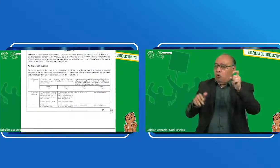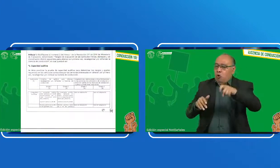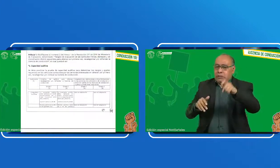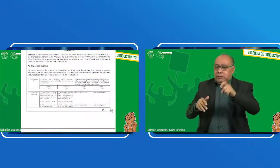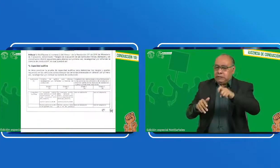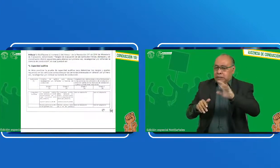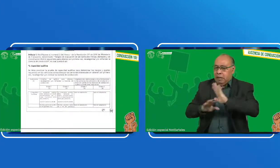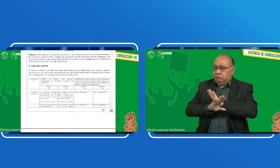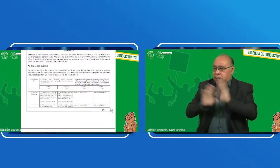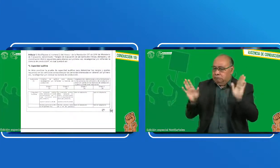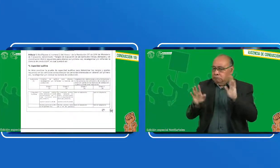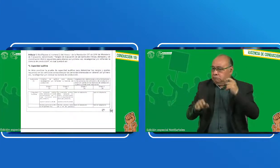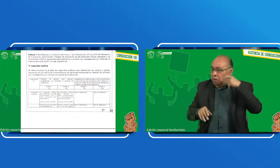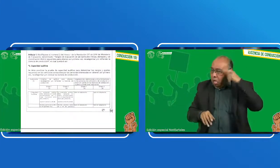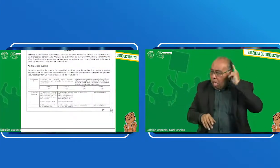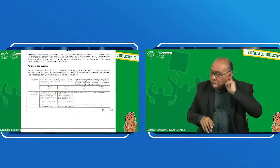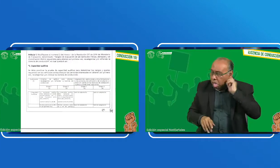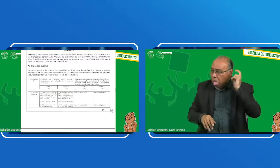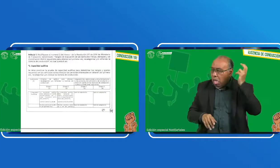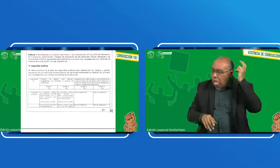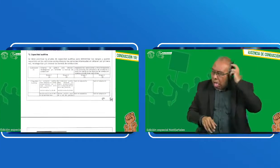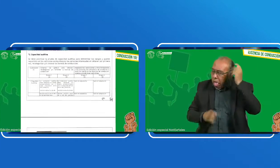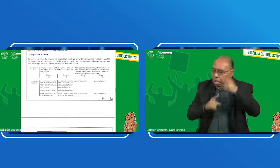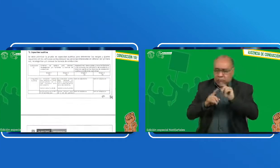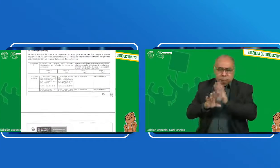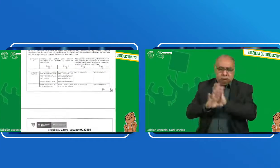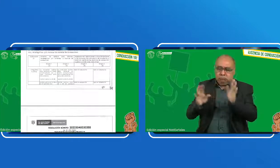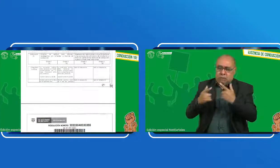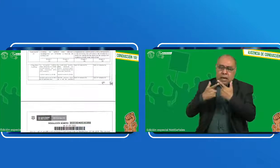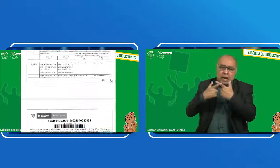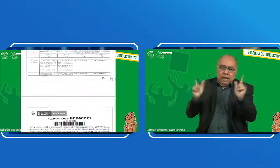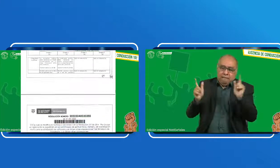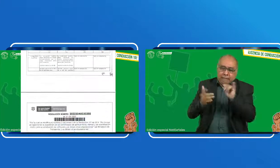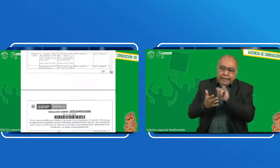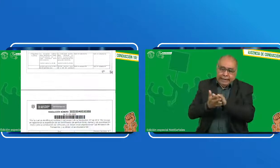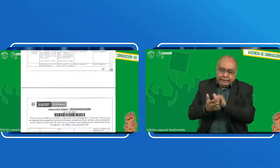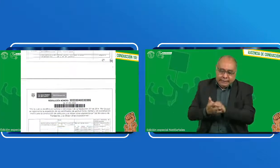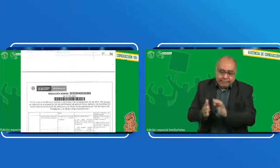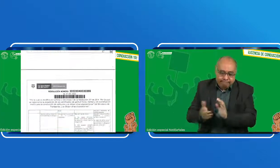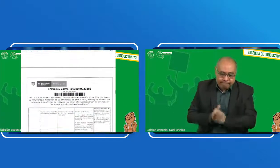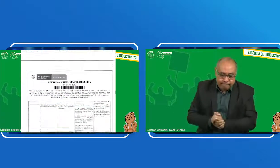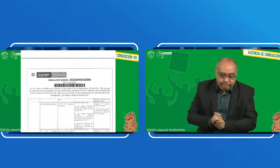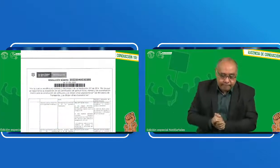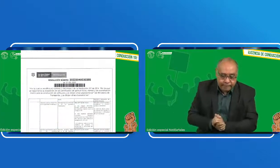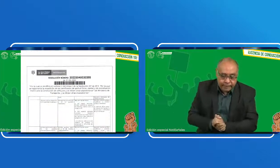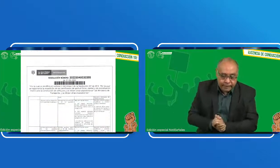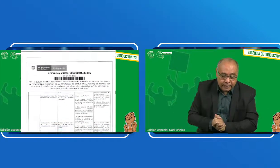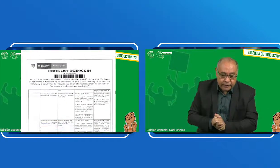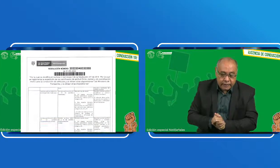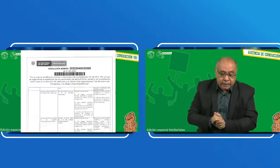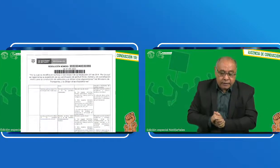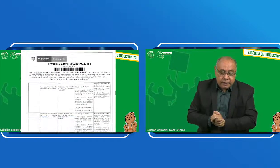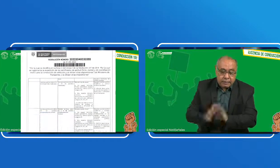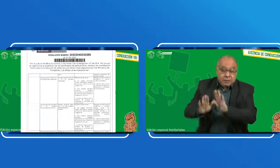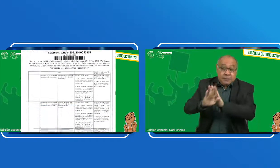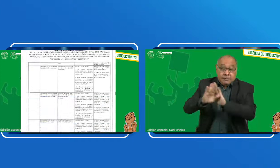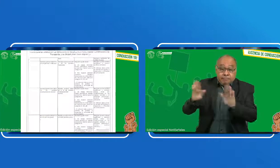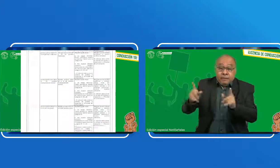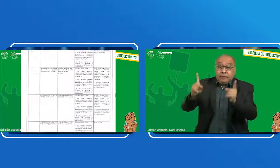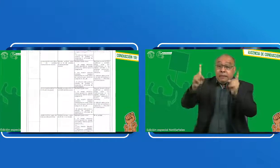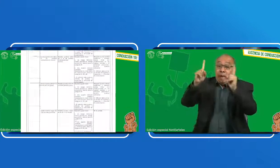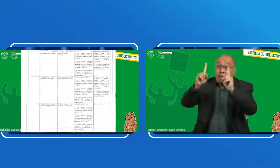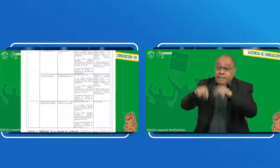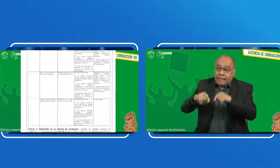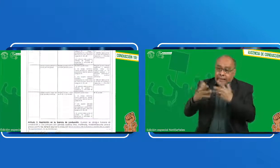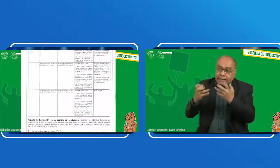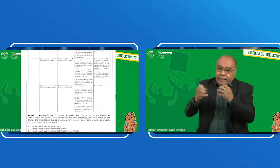pero es algo que queremos dejar claro. Para transporte particular, automóvil privado, cualquier persona